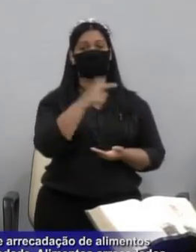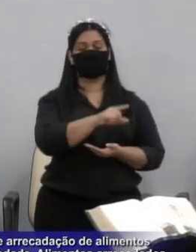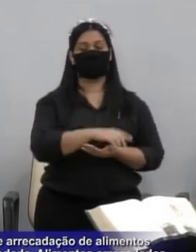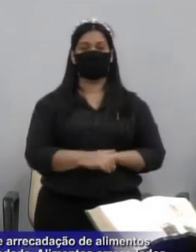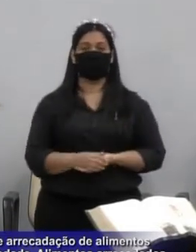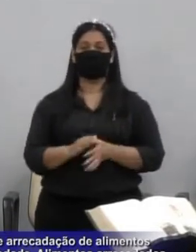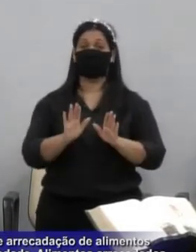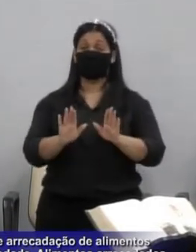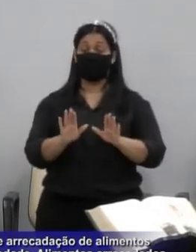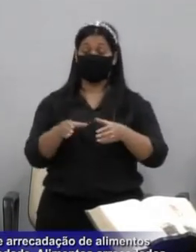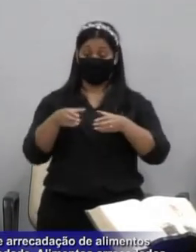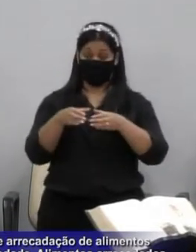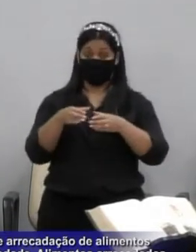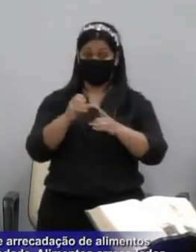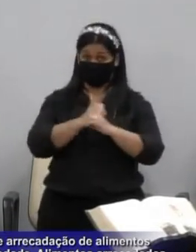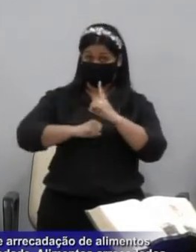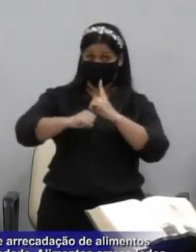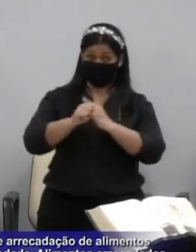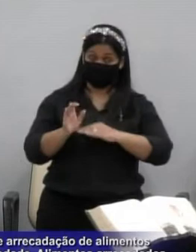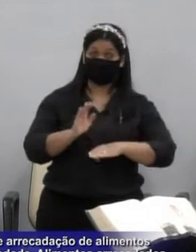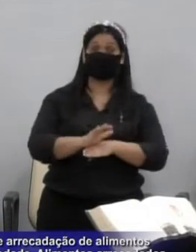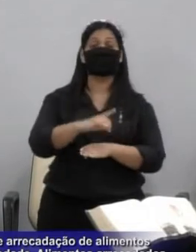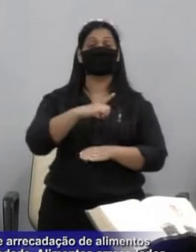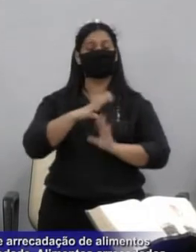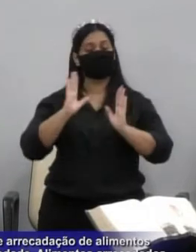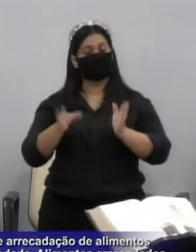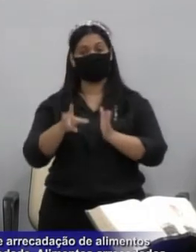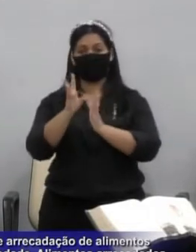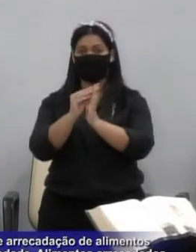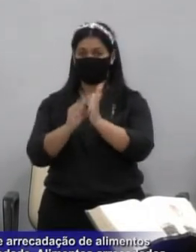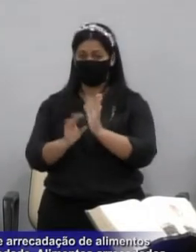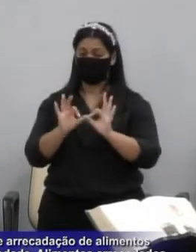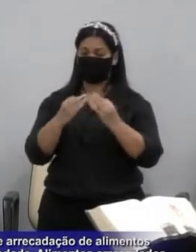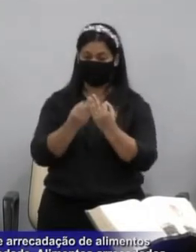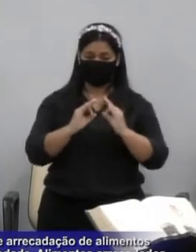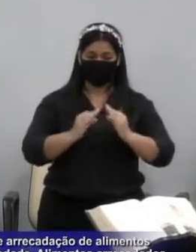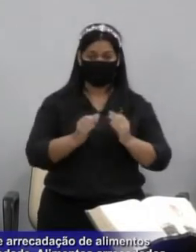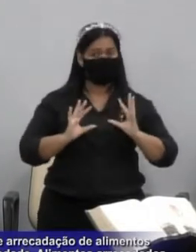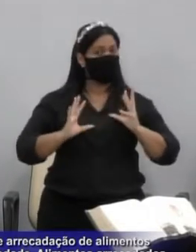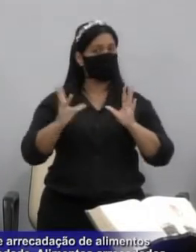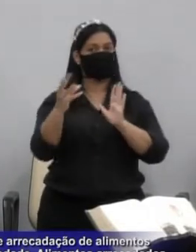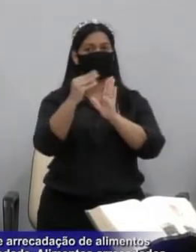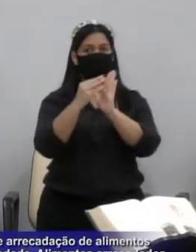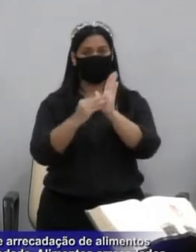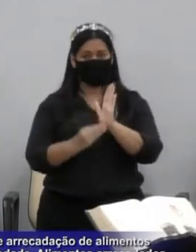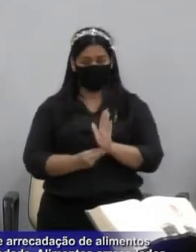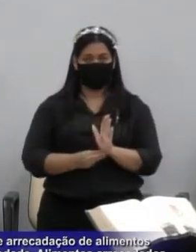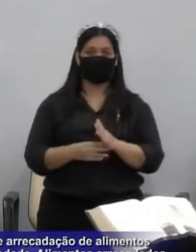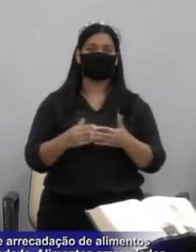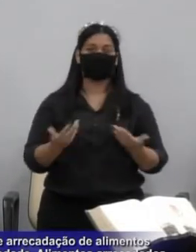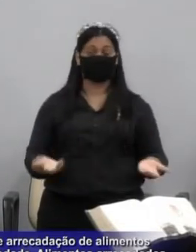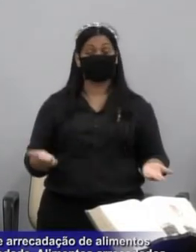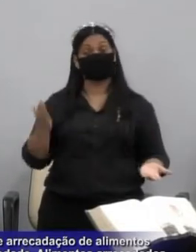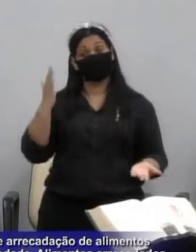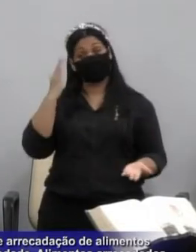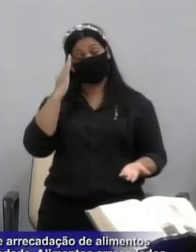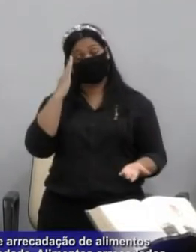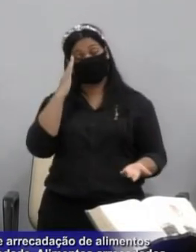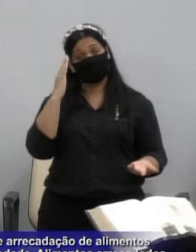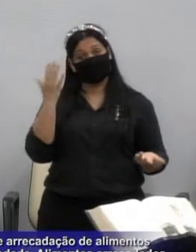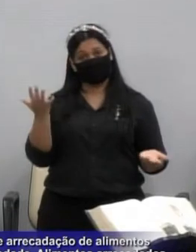número de entidades cadastradas que já tem lá as famílias também cadastradas. Eu sei que isso não